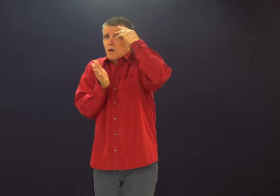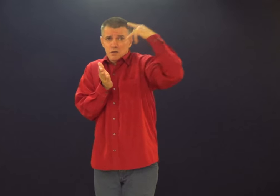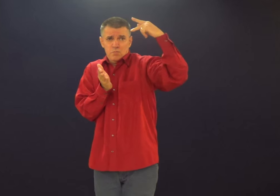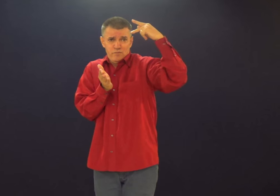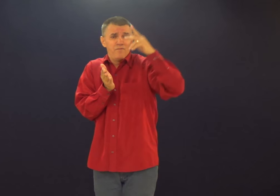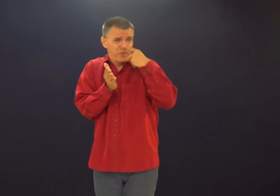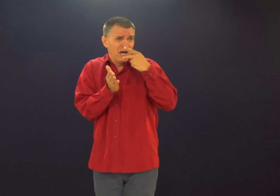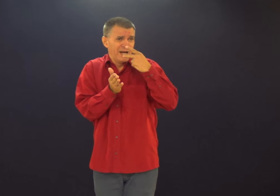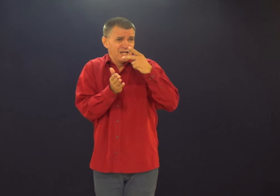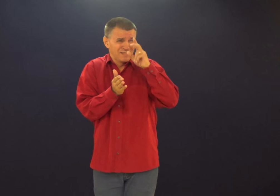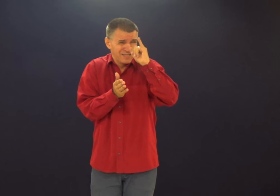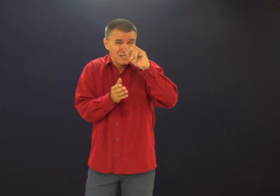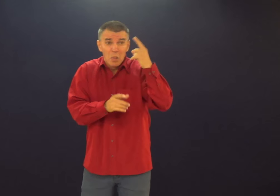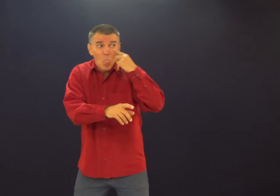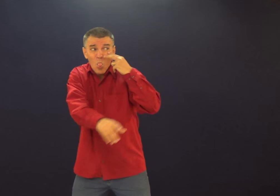E a palavra de Deus lá em Proverbs diz...